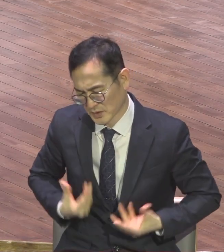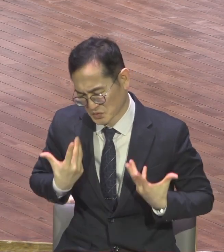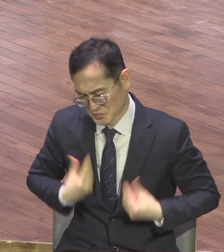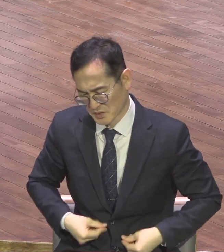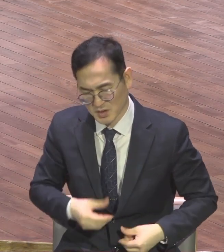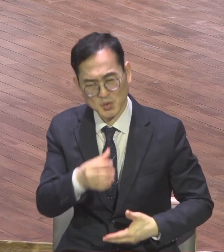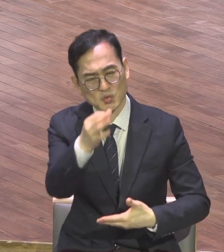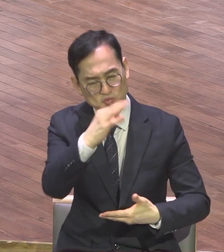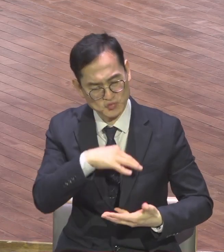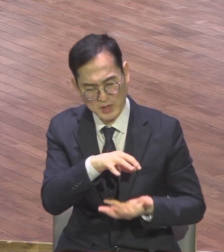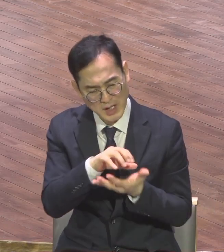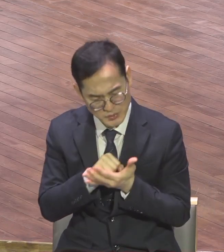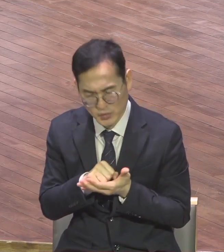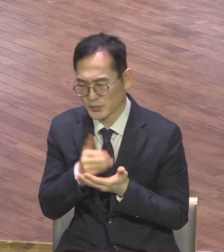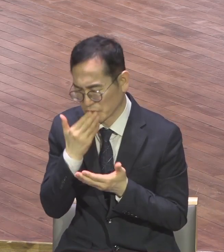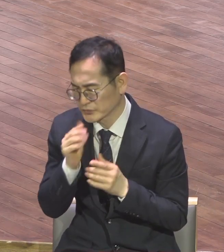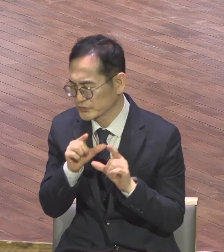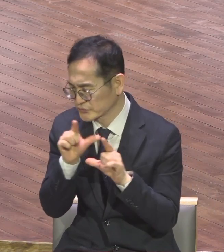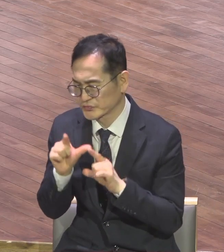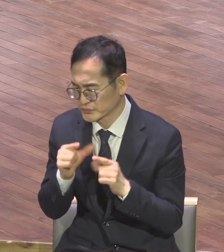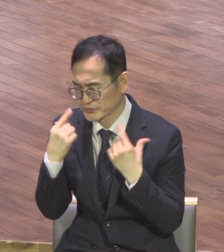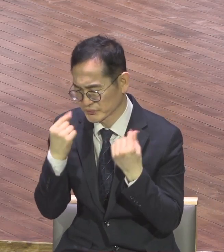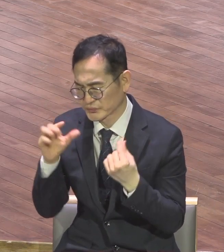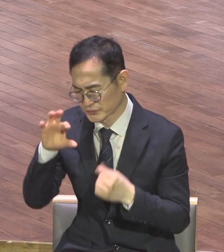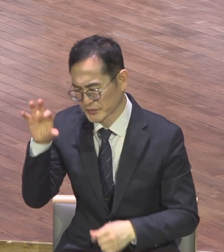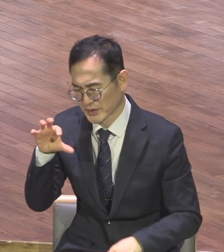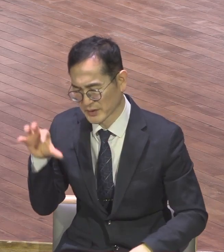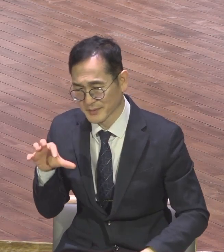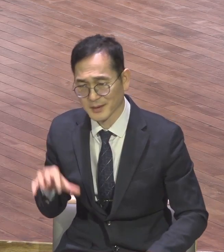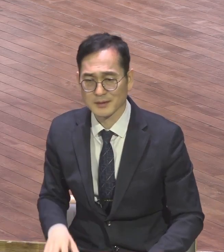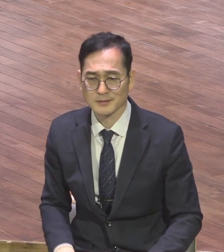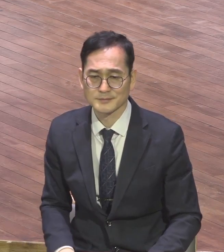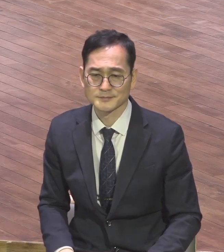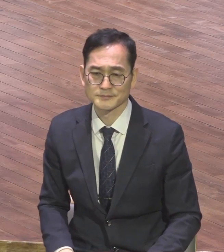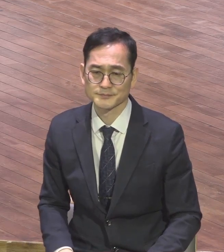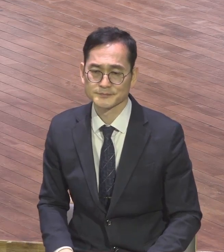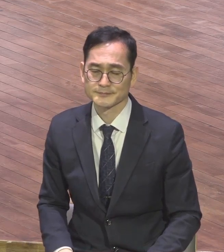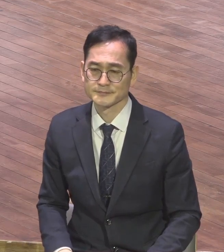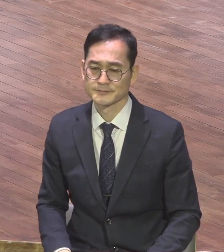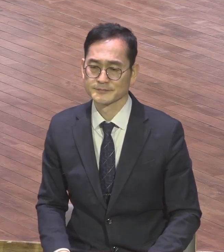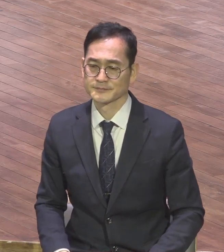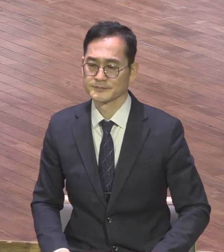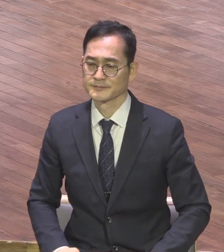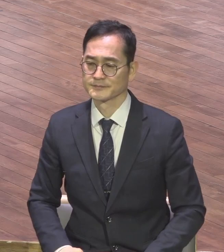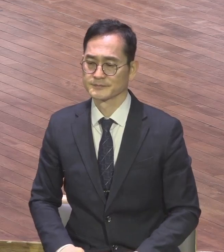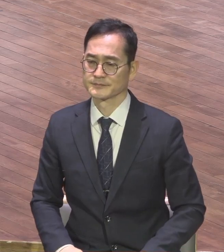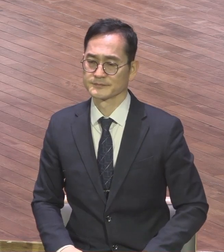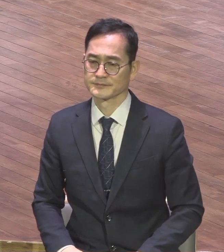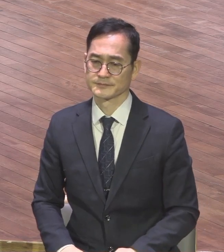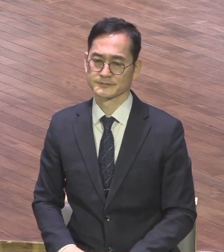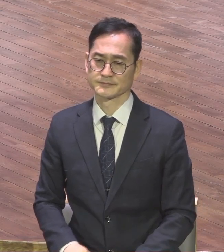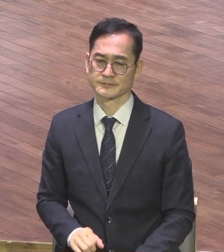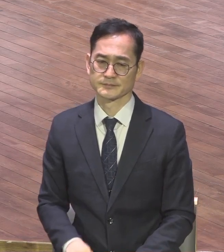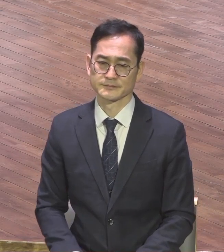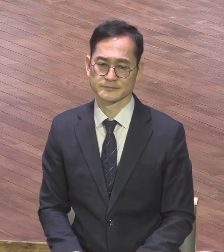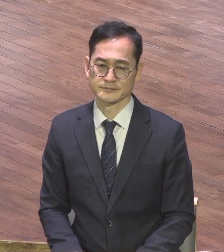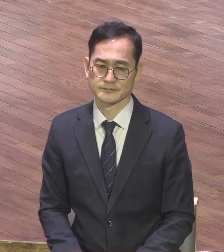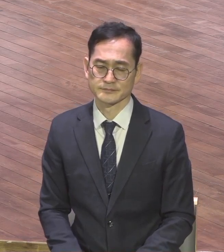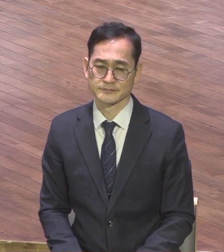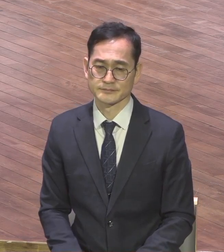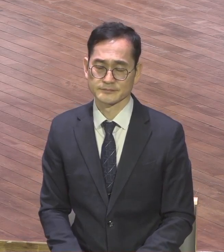절망감, 열등감, 비교식, 후회, 한탄, 원망밖에 없었어요. 이런 안전병의